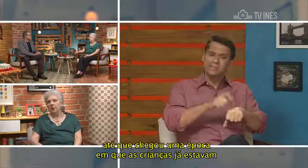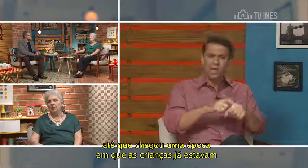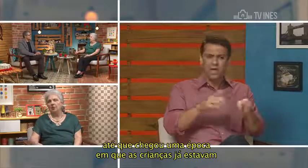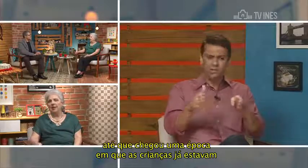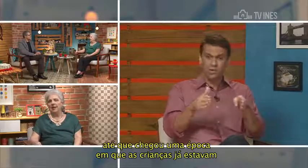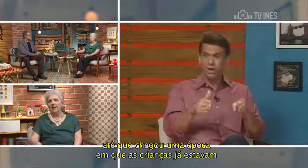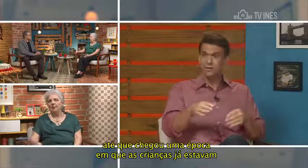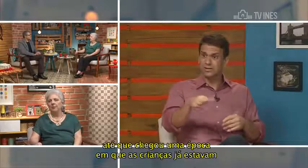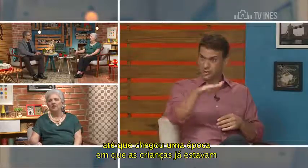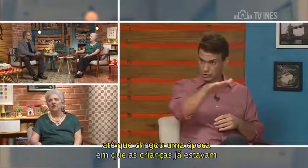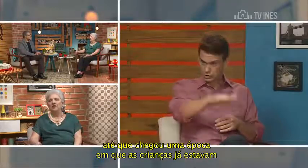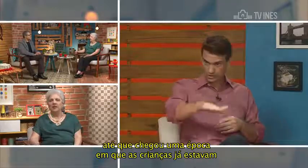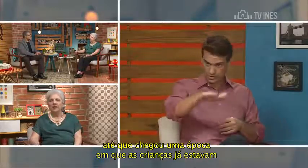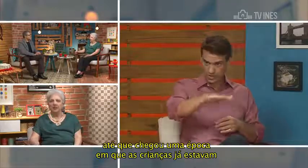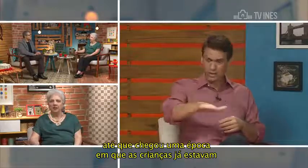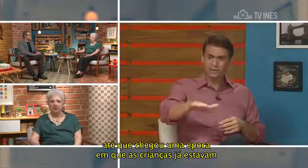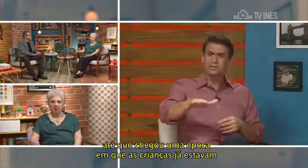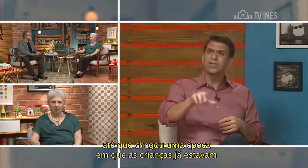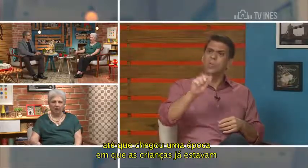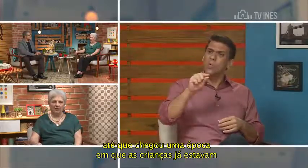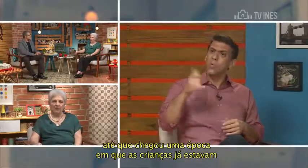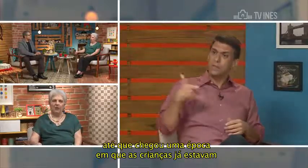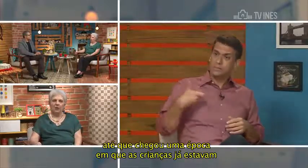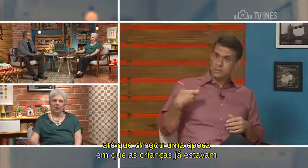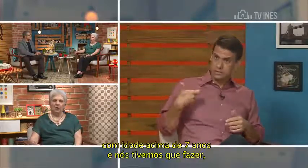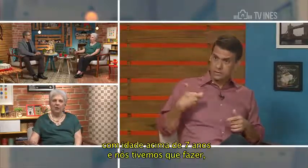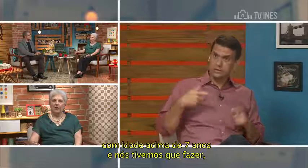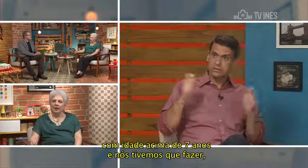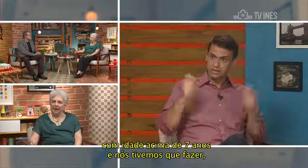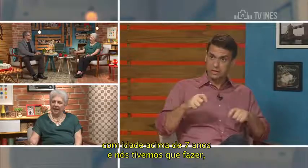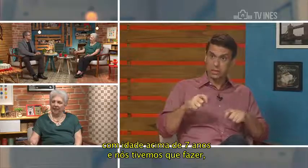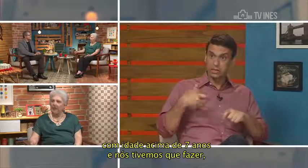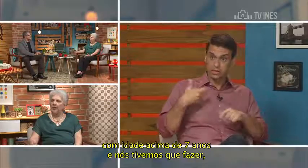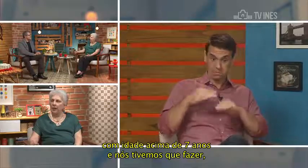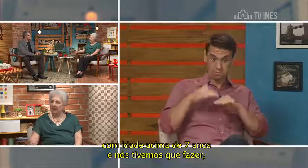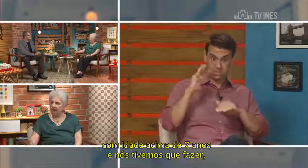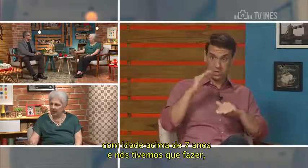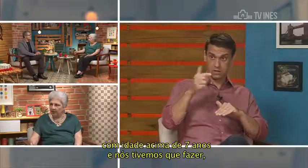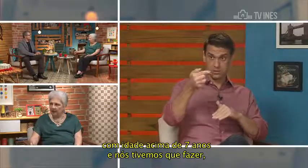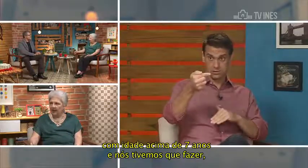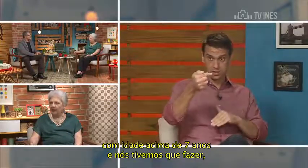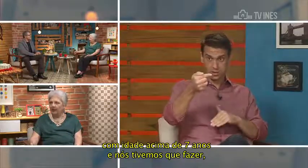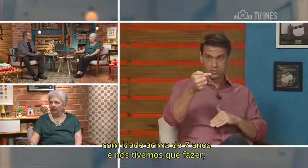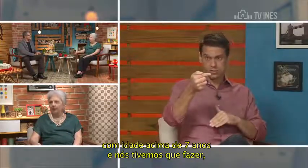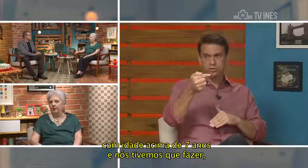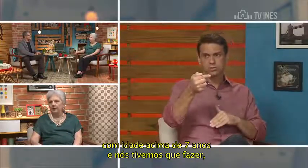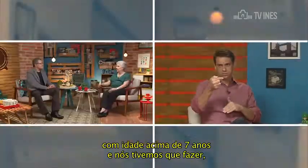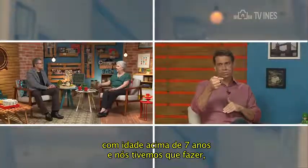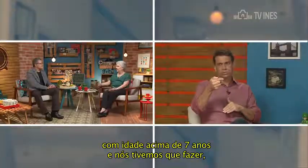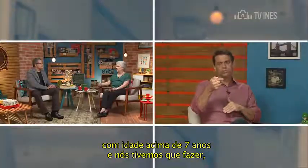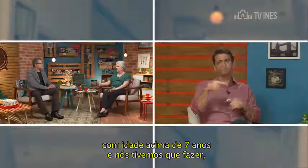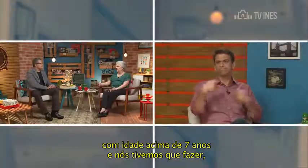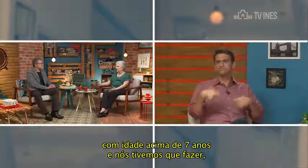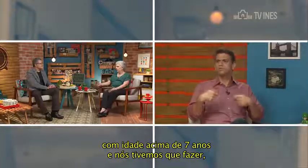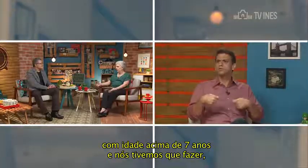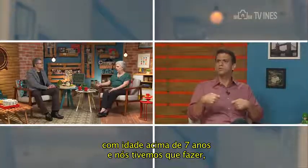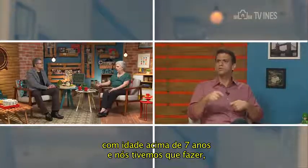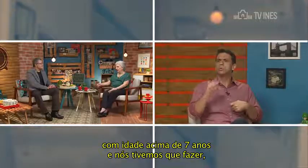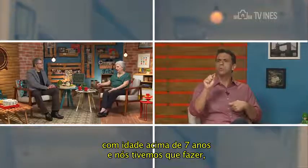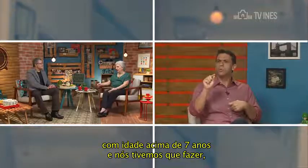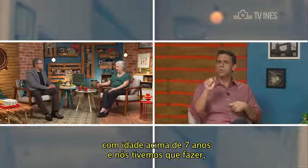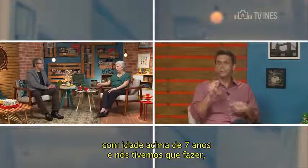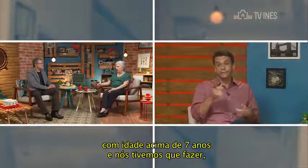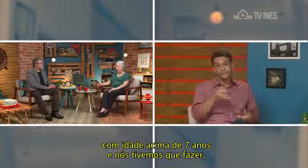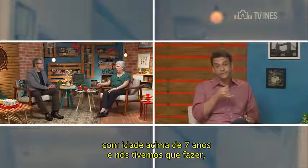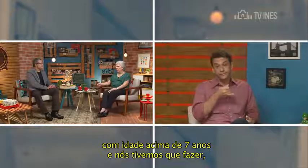chegou Uma época Que as crianças Já estavam Com idade Acima de 7 anos E nós tivemos